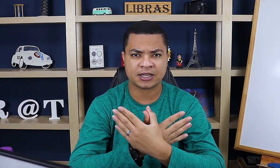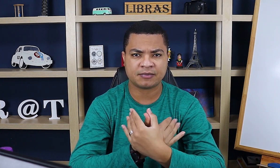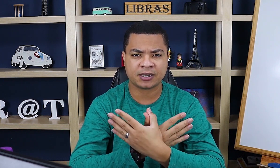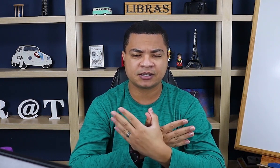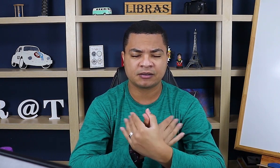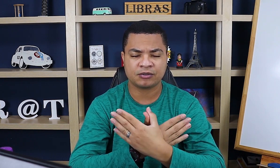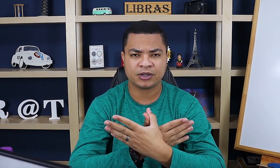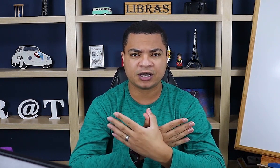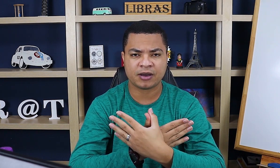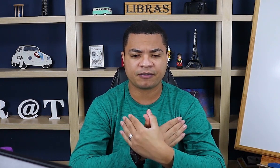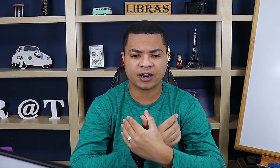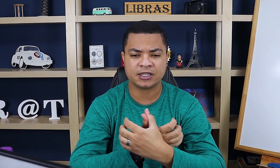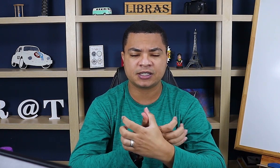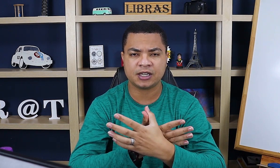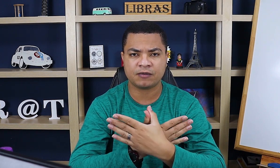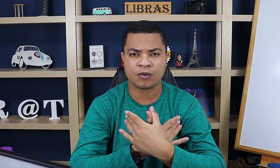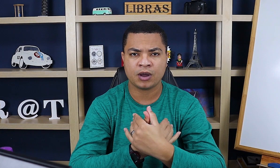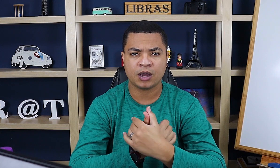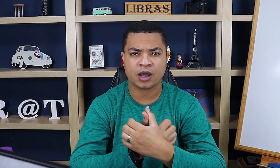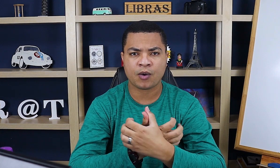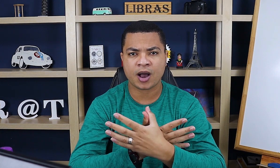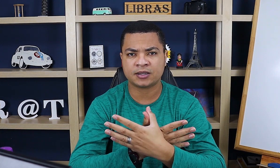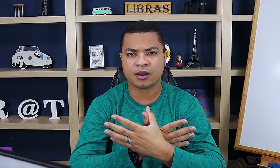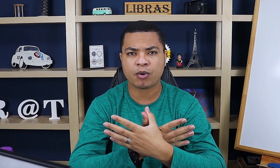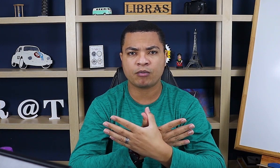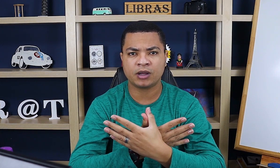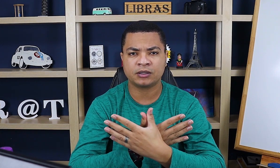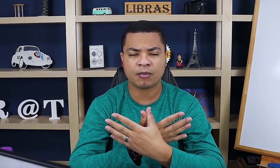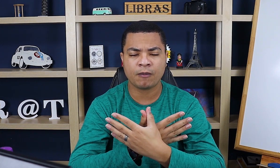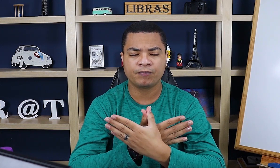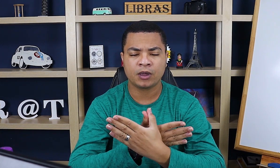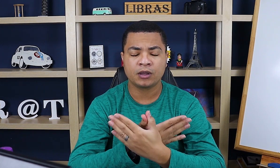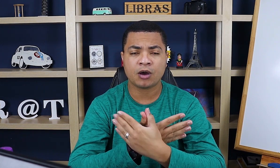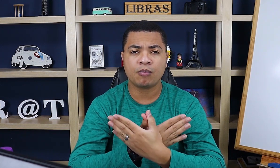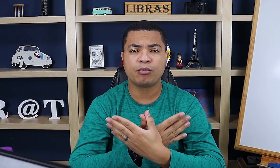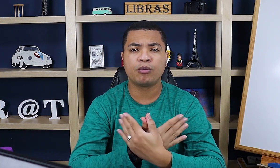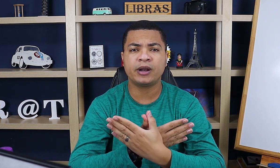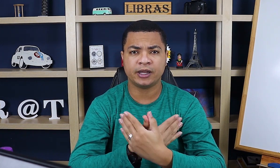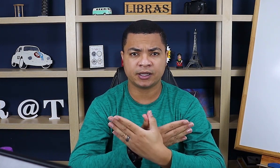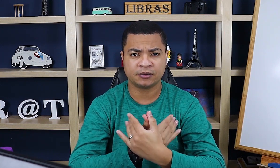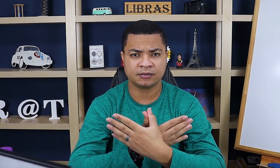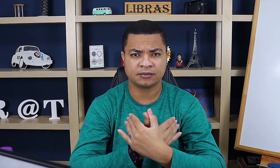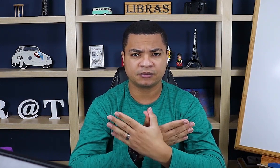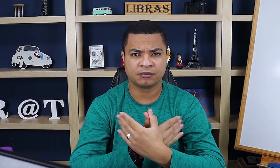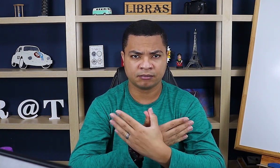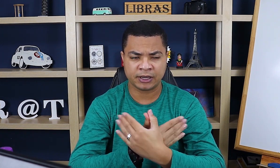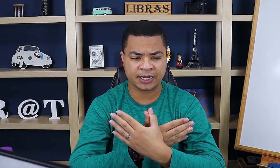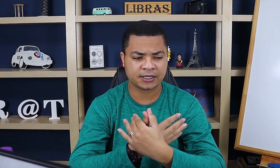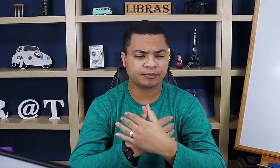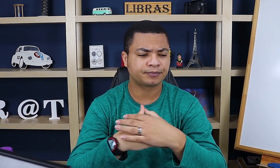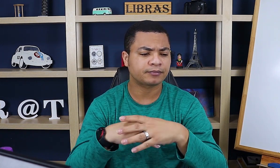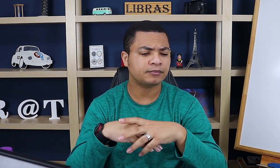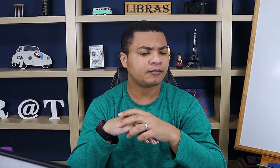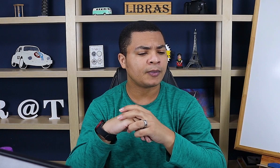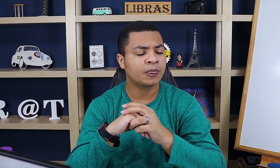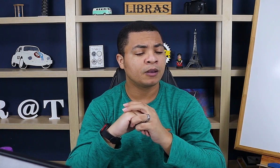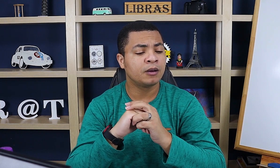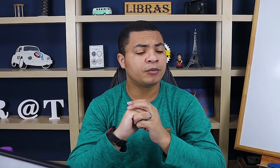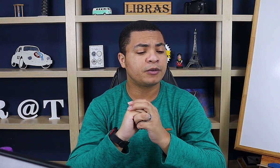asa. É mais durinho, não é? flexível. É igual a asa na pomba. Tá bom? Então, borboleta. Beleza? Muito